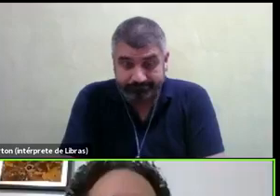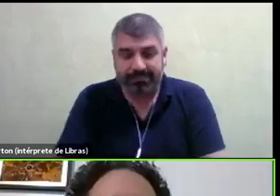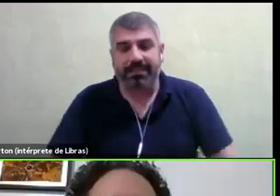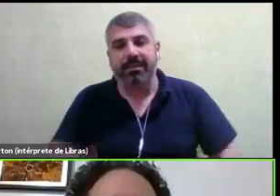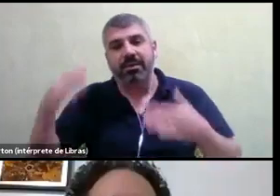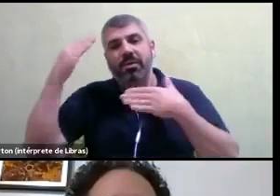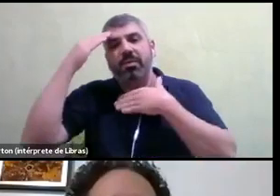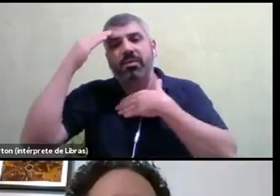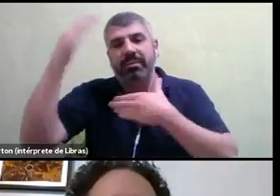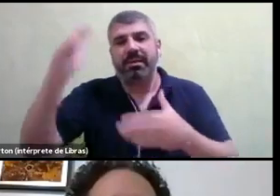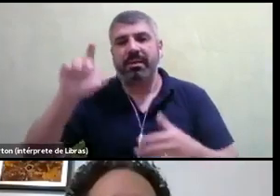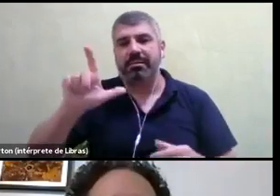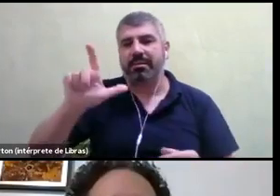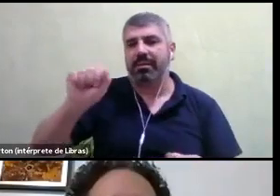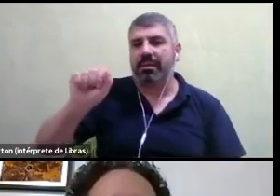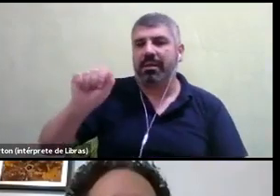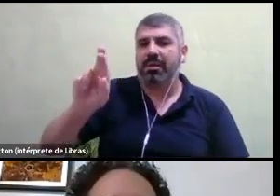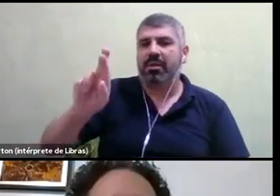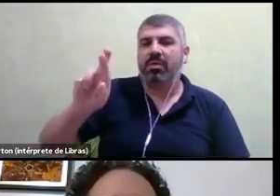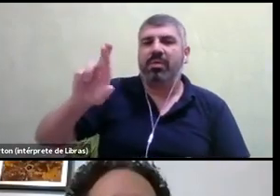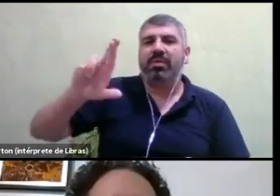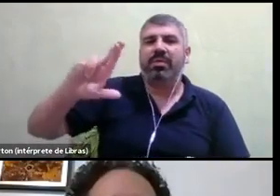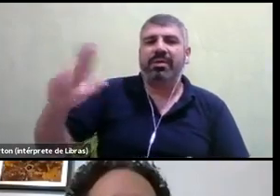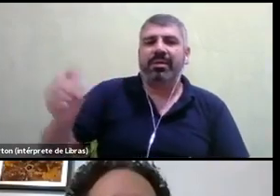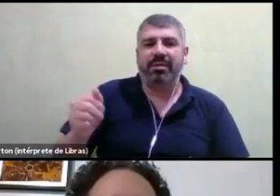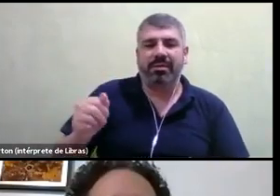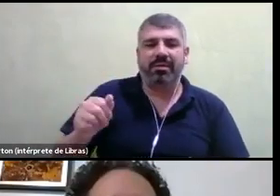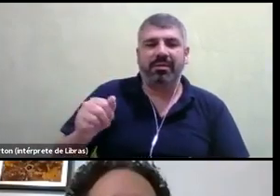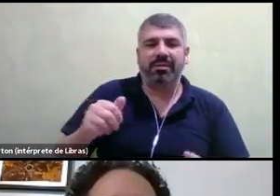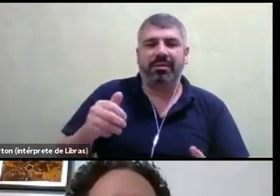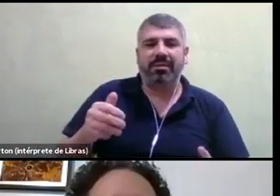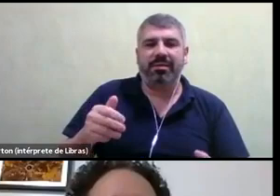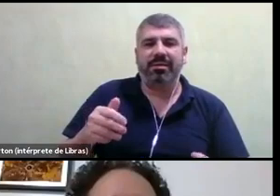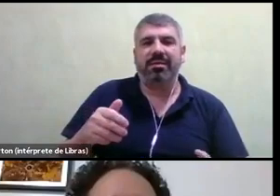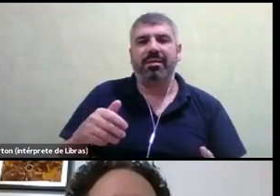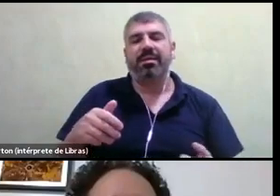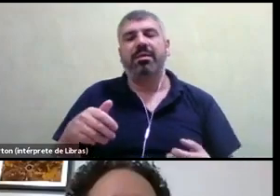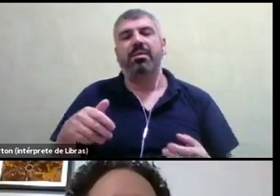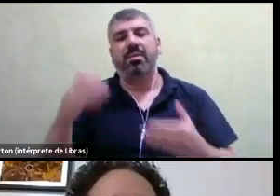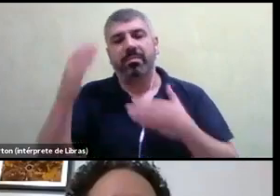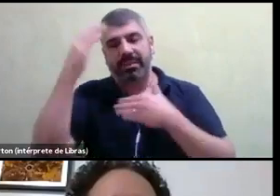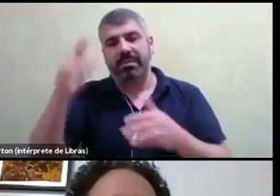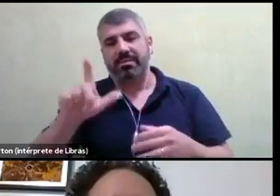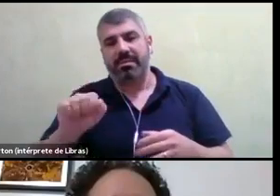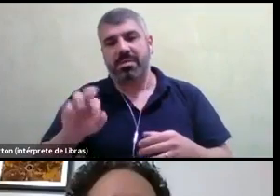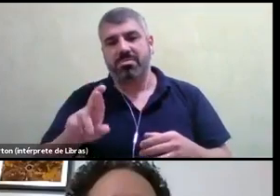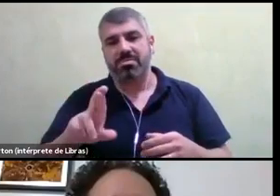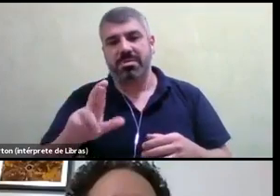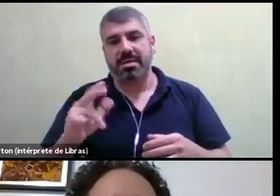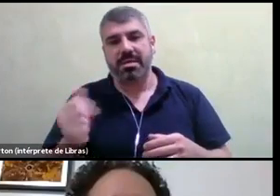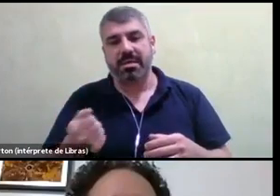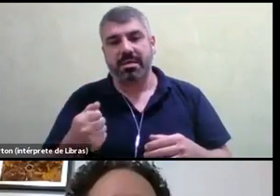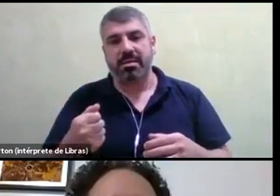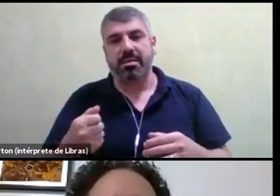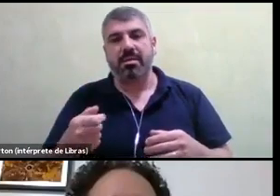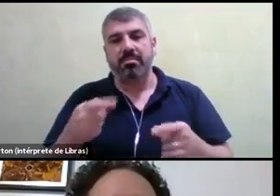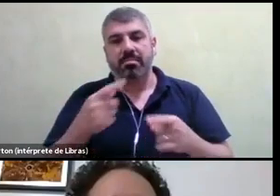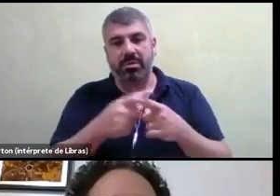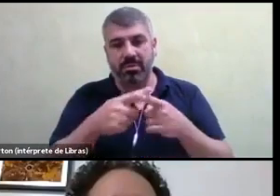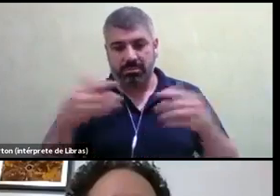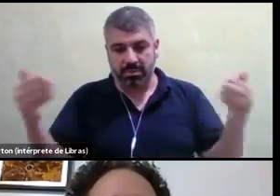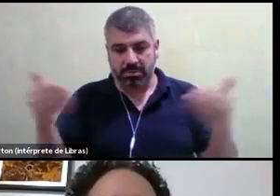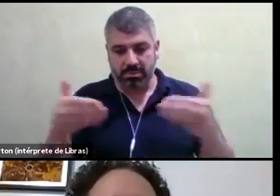Obrigada, Laura. Né? É isso? Isso. Obrigada, Laura, pela sua participação, pela